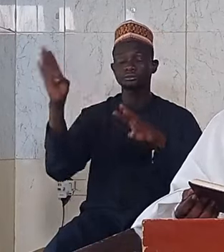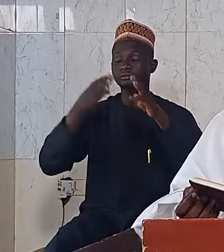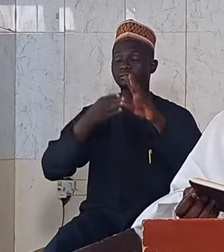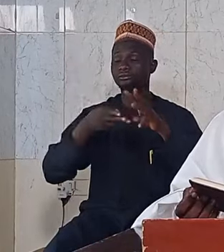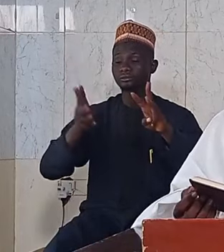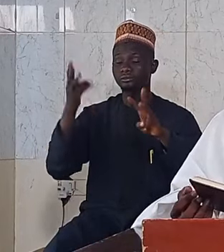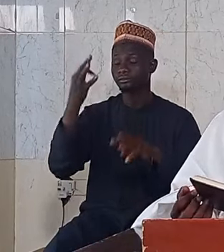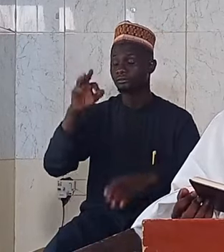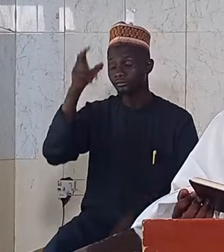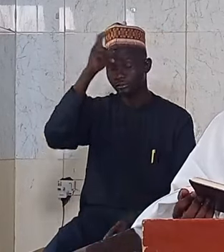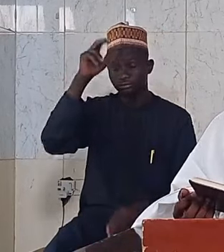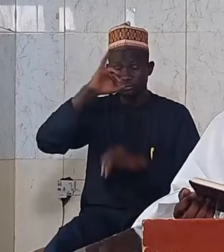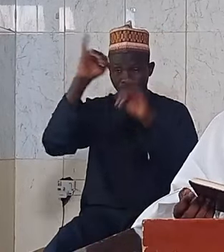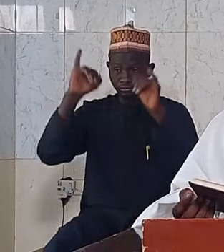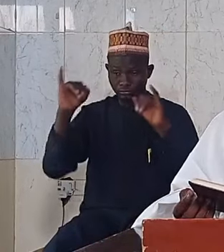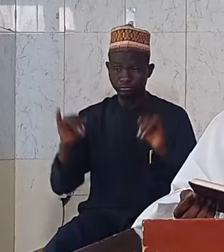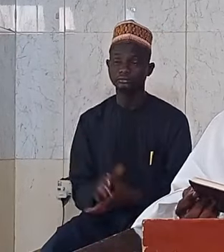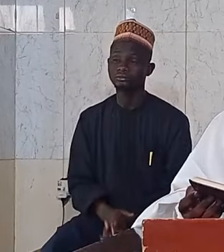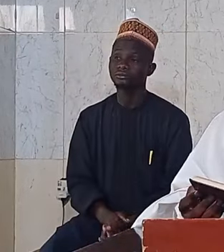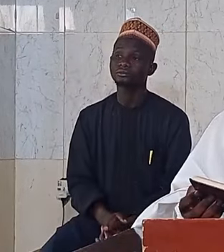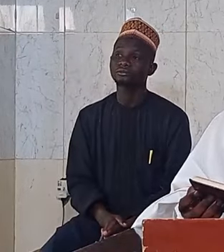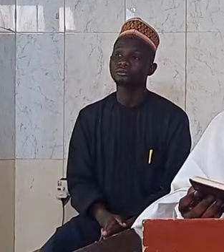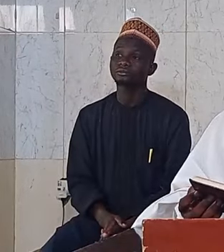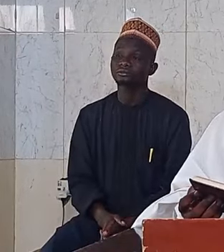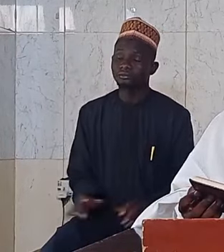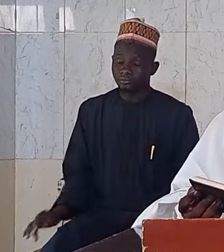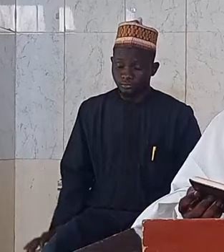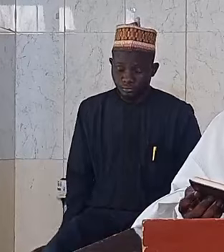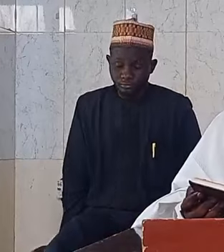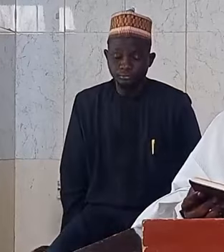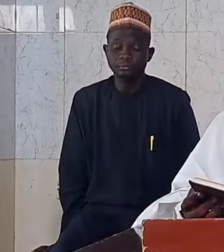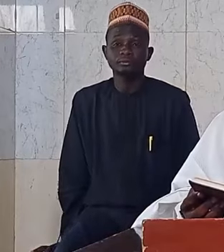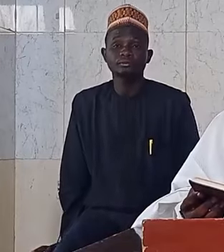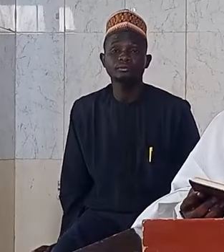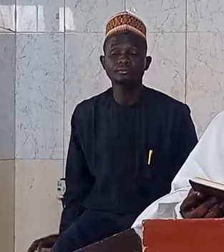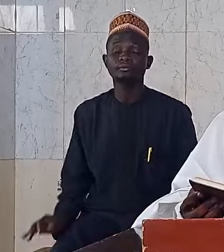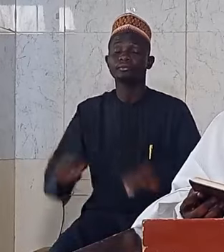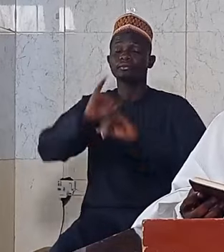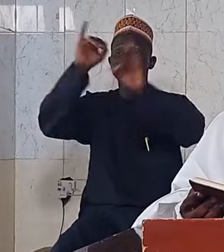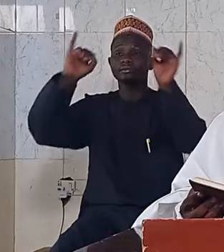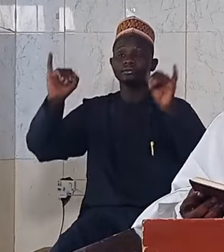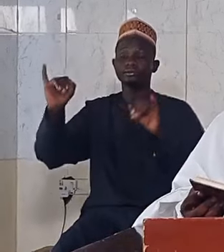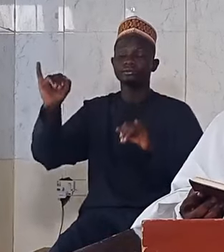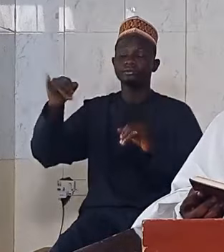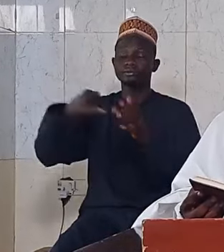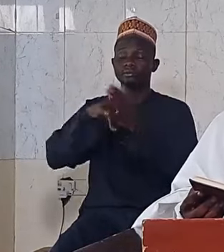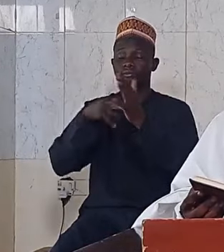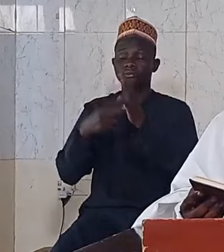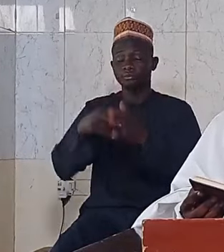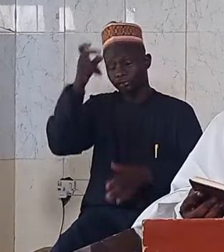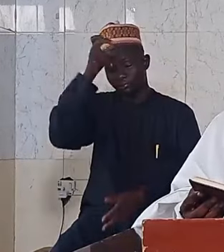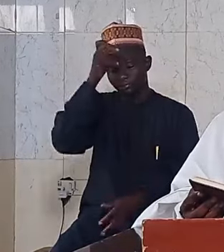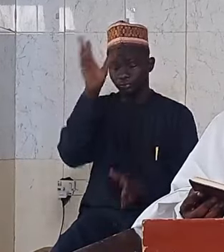su ne fi sabili mene at-taghut at-taghut yace alladhi huwa ash-shaytan wannan shine